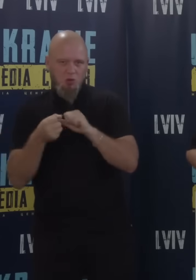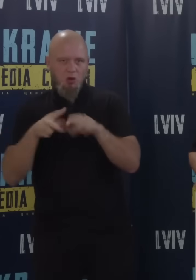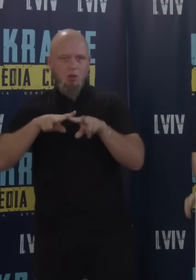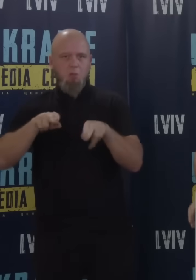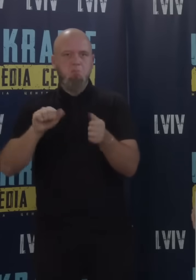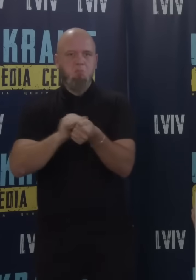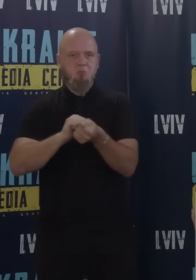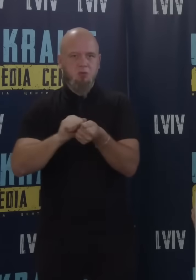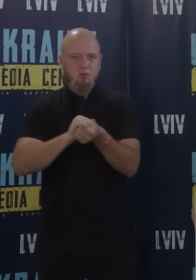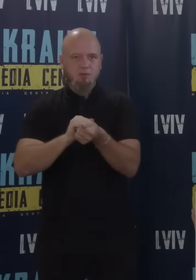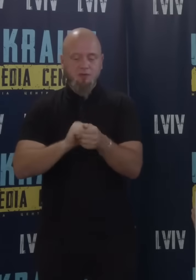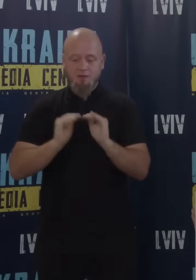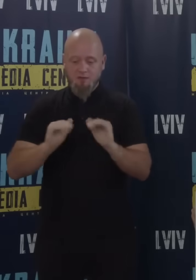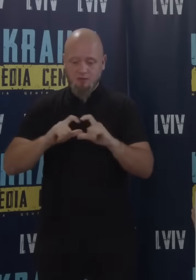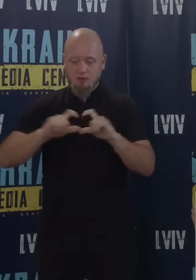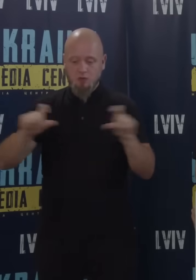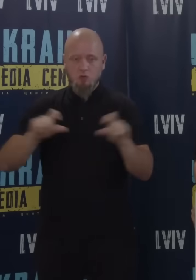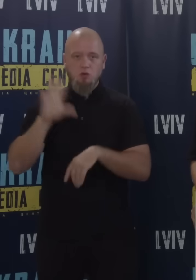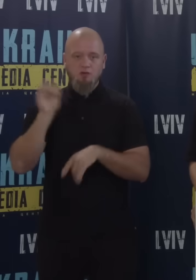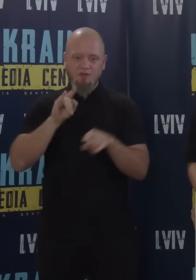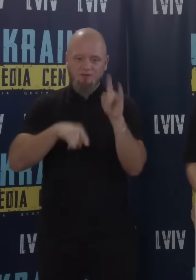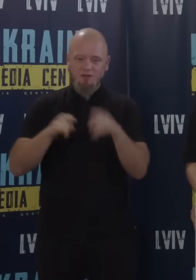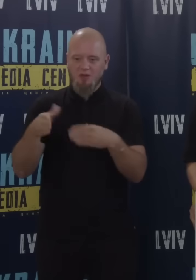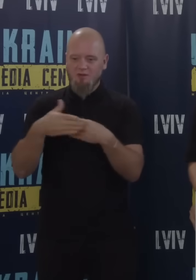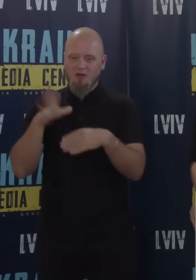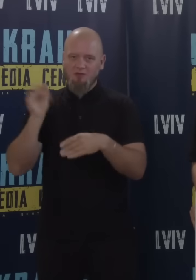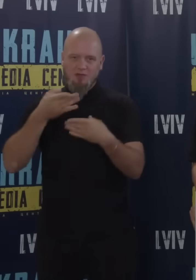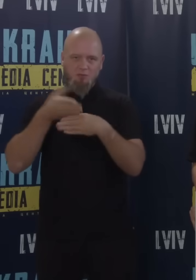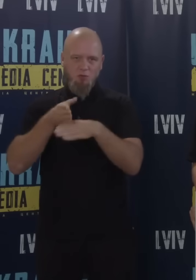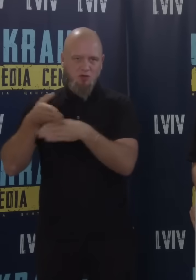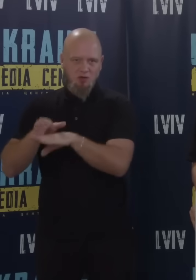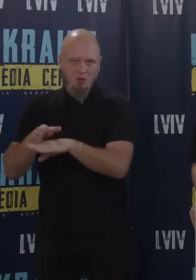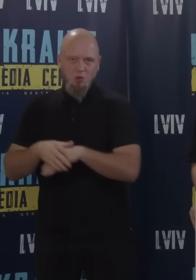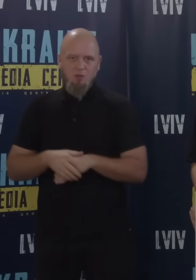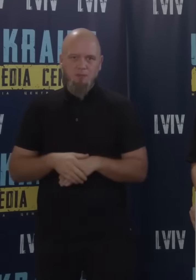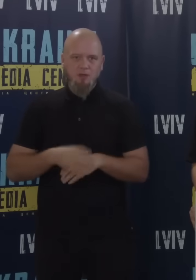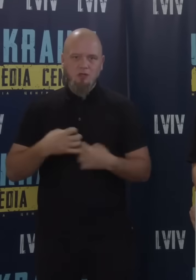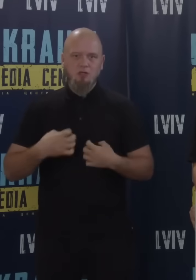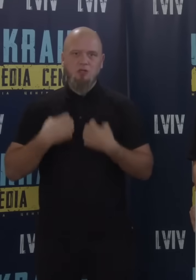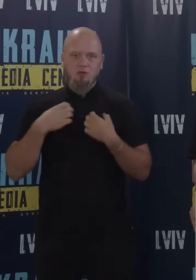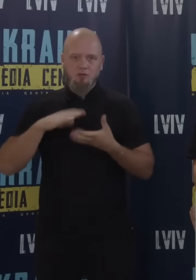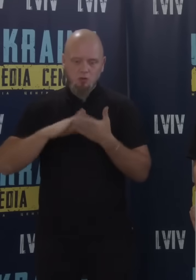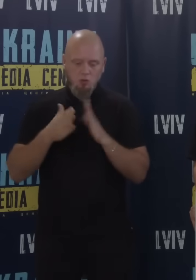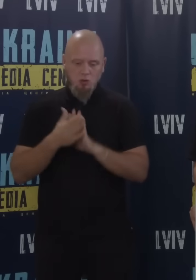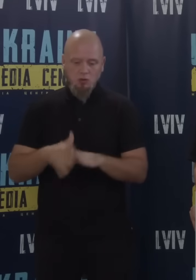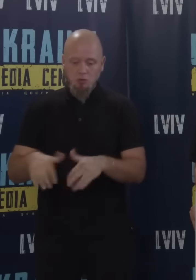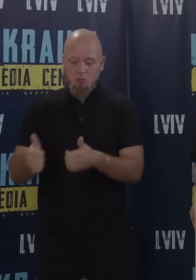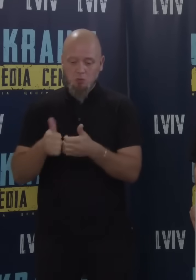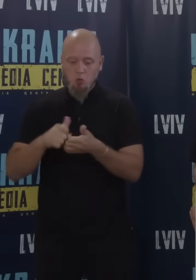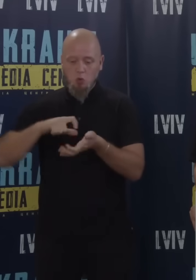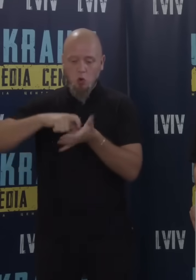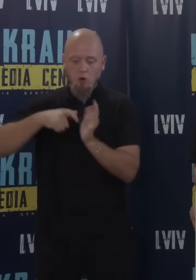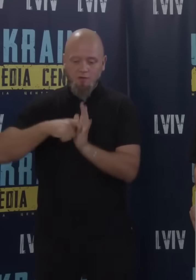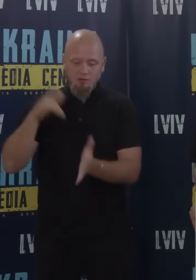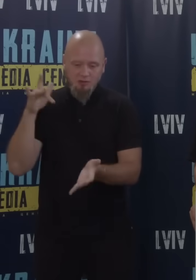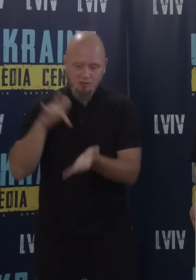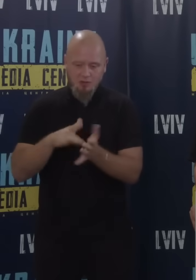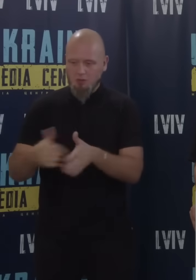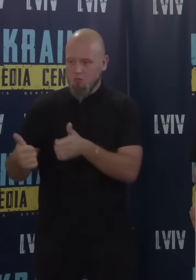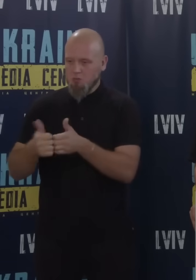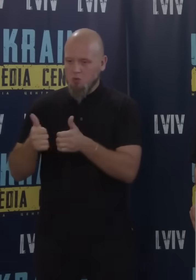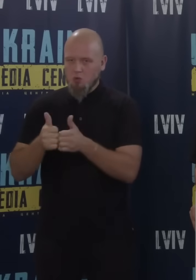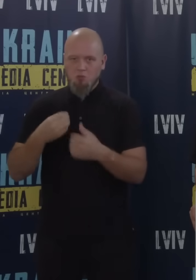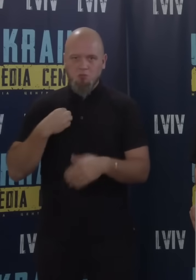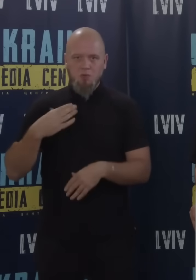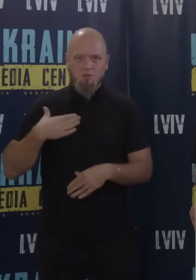як папір. В садочку всі вікна, двері, все повилітало. Жахлива ситуація, поруч офісний центр,